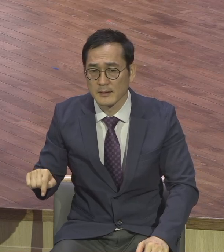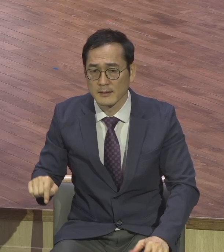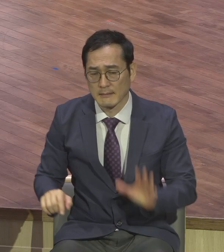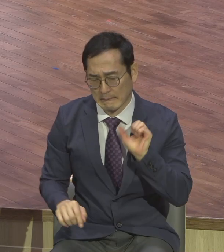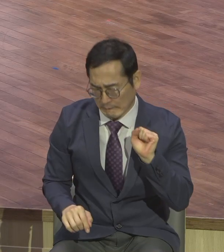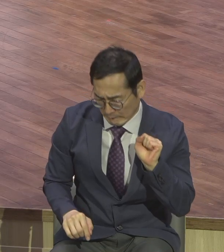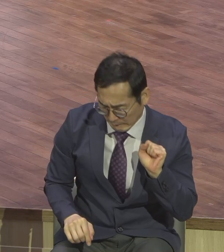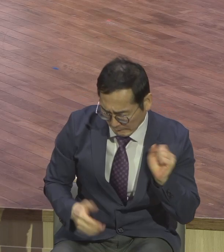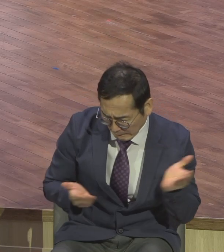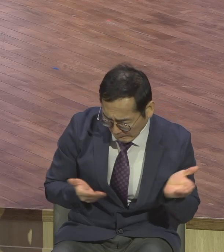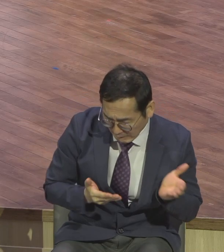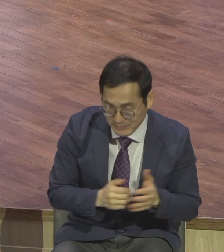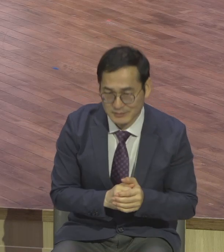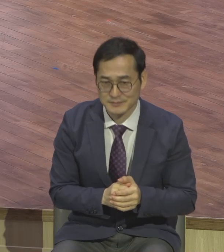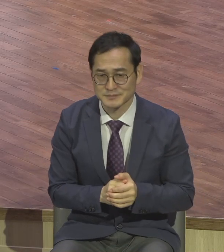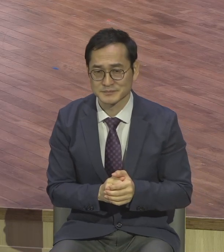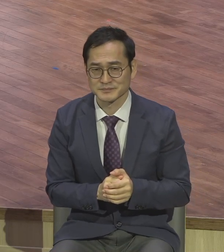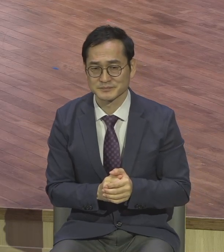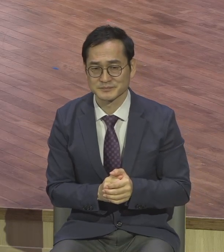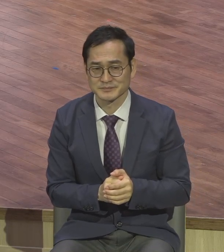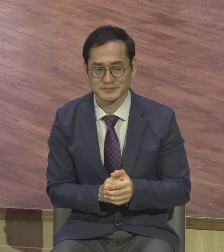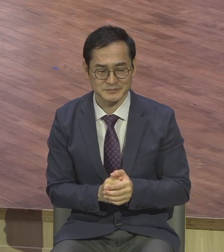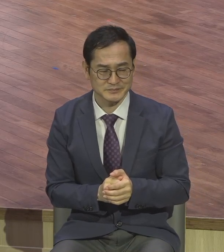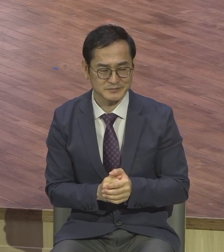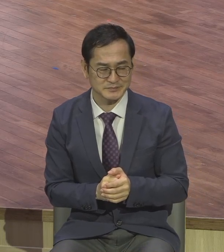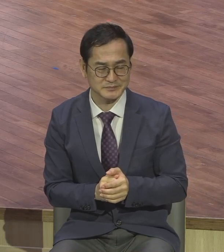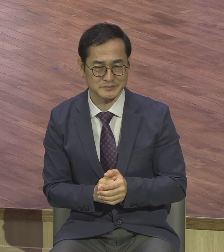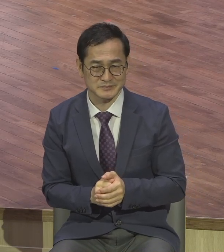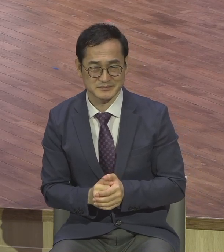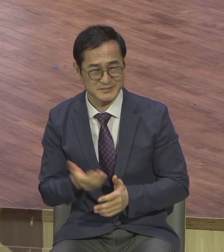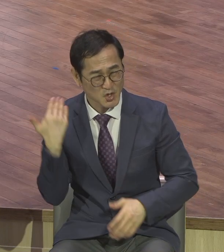101일 성경 통독 특별 새벽 기도를 한 적이 있어요.